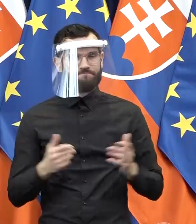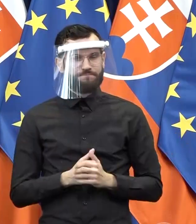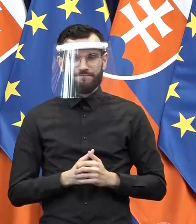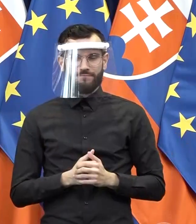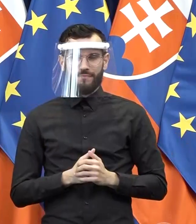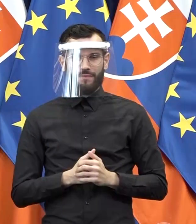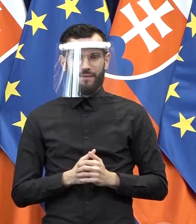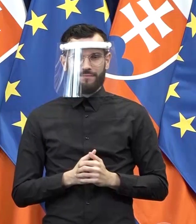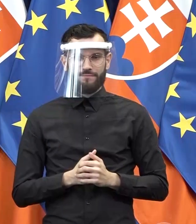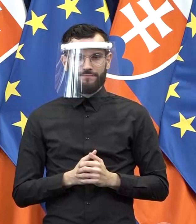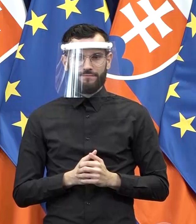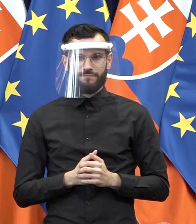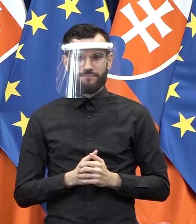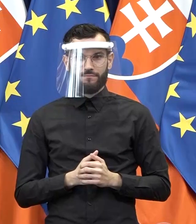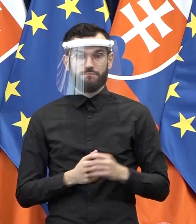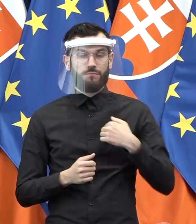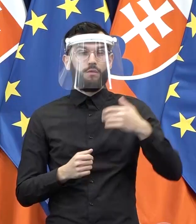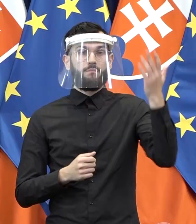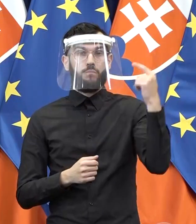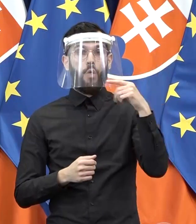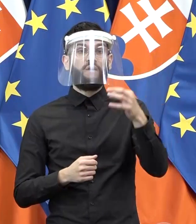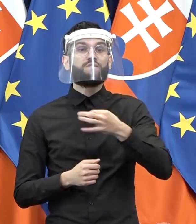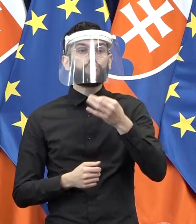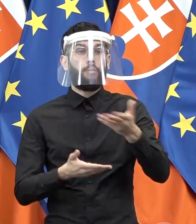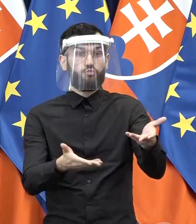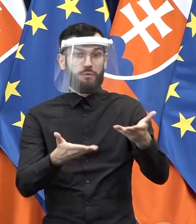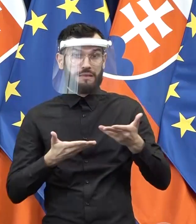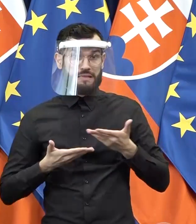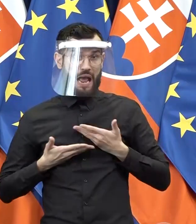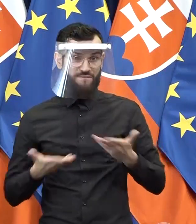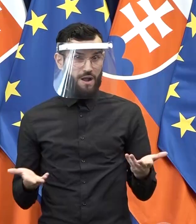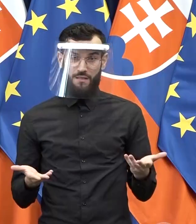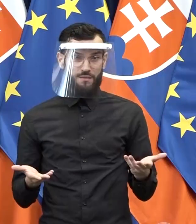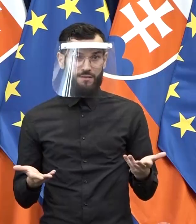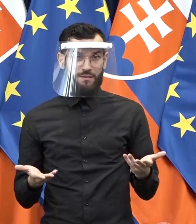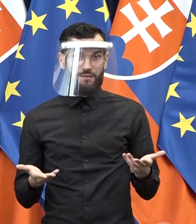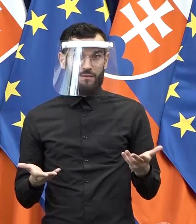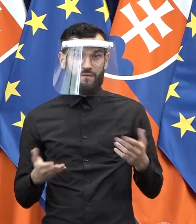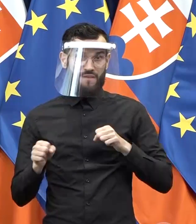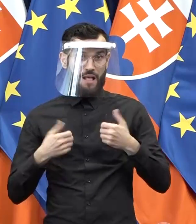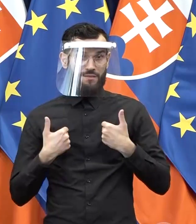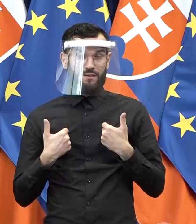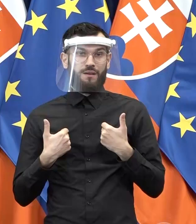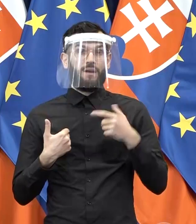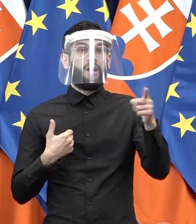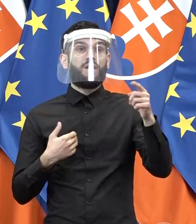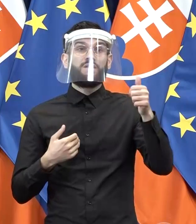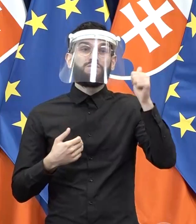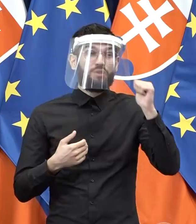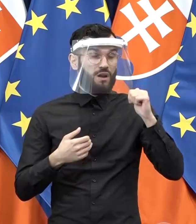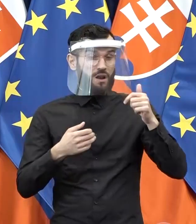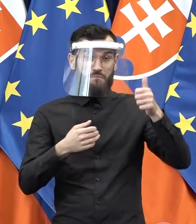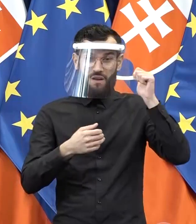dostali poverenie v sobotu. Celú nedelu sme boli v štátnych hmotných rezervách. Čieraz sme sa zaoberali